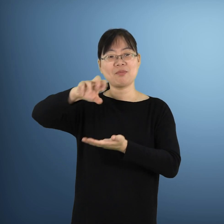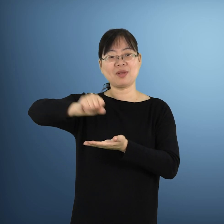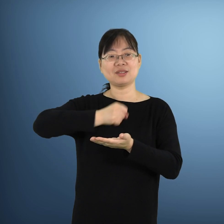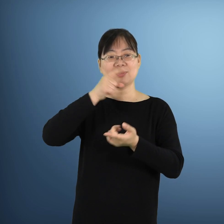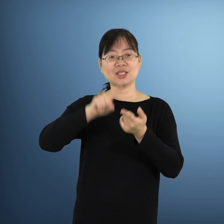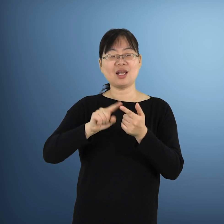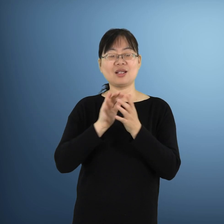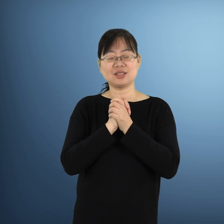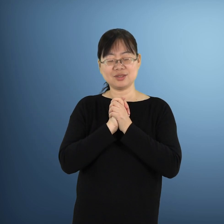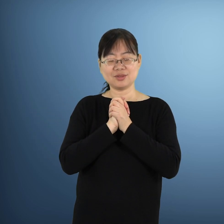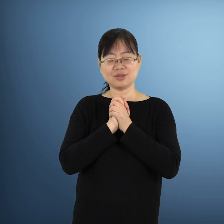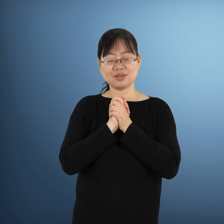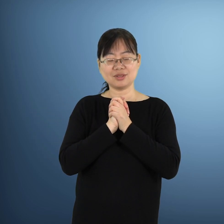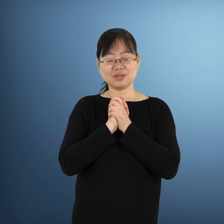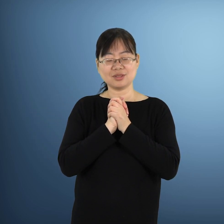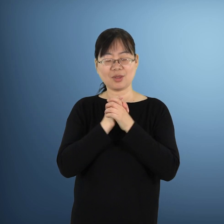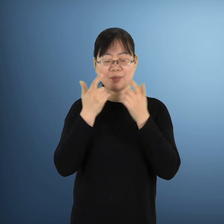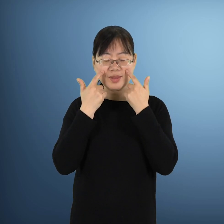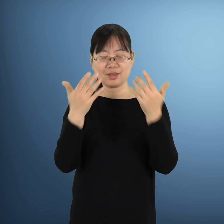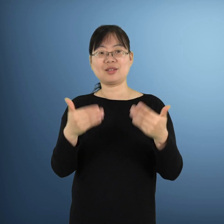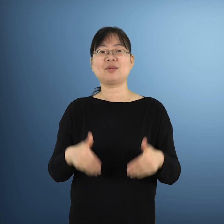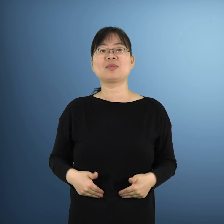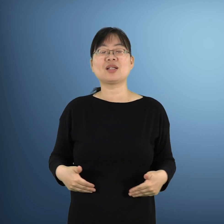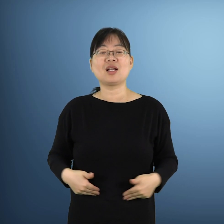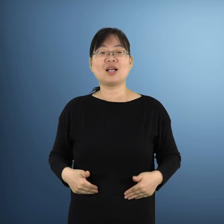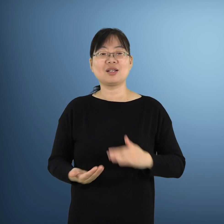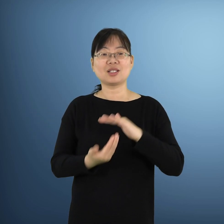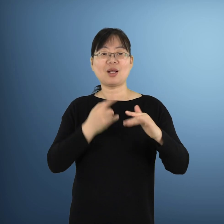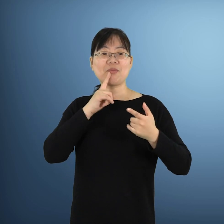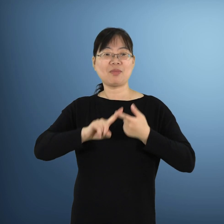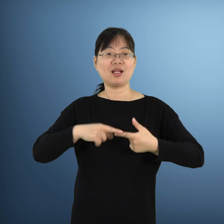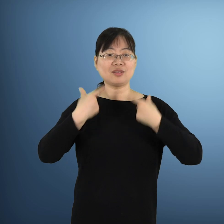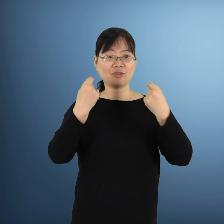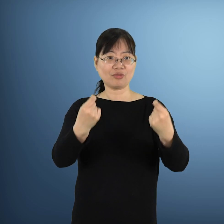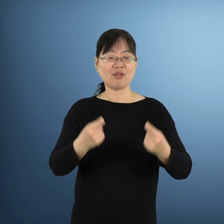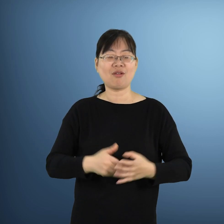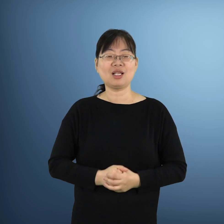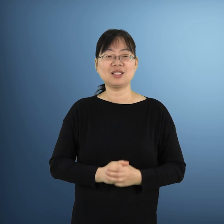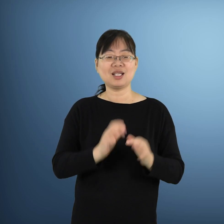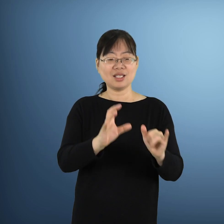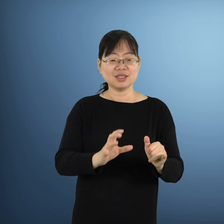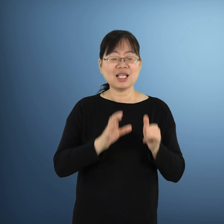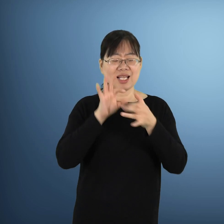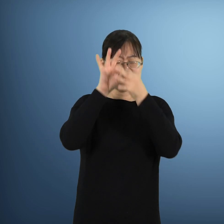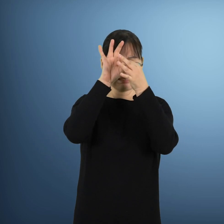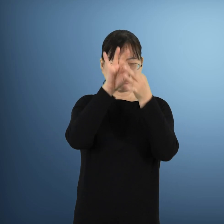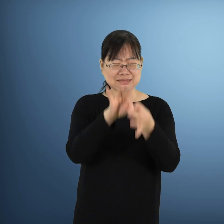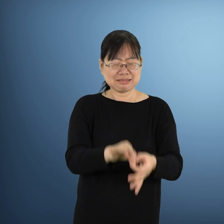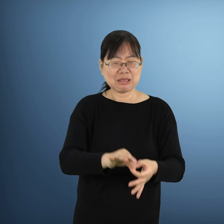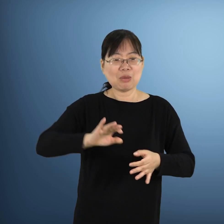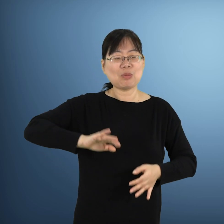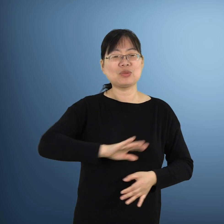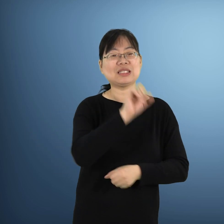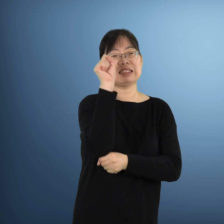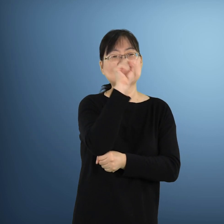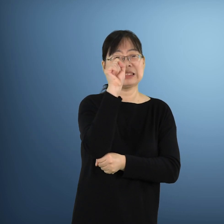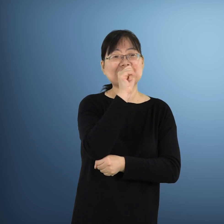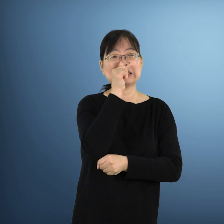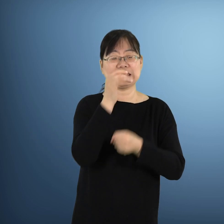보호받음에 대한 기도를 반드시 해야 됩니다. 방금 말씀드린 것처럼 이 세상은 계속 우리를